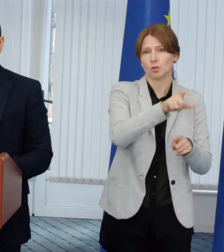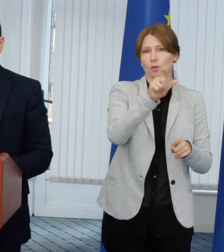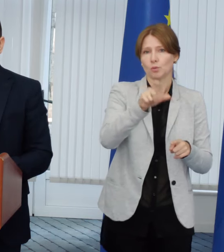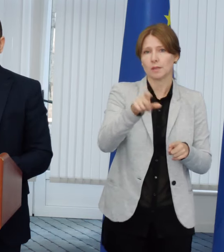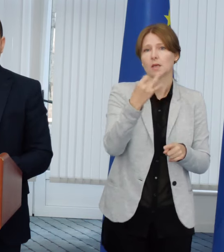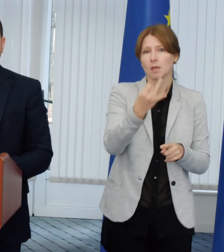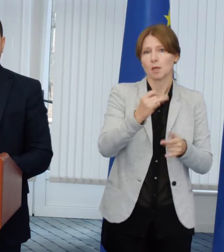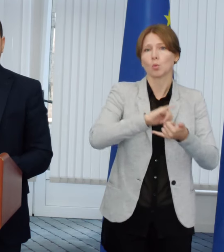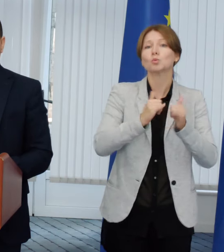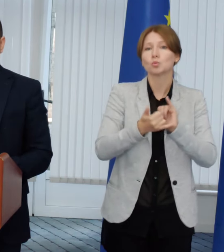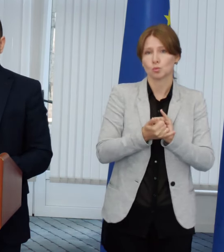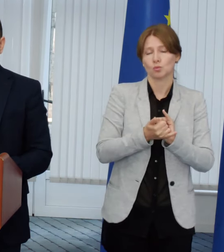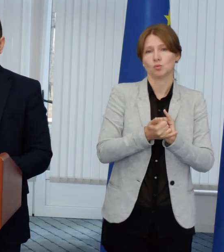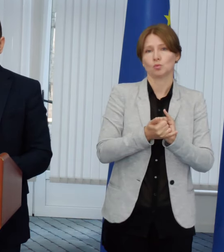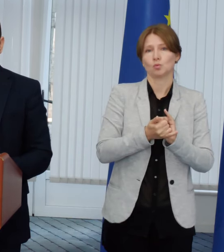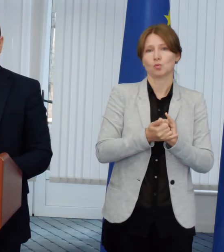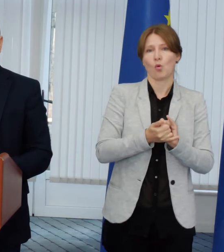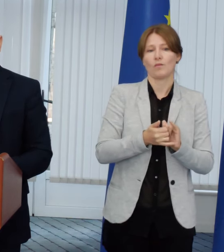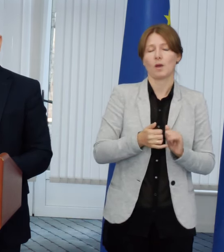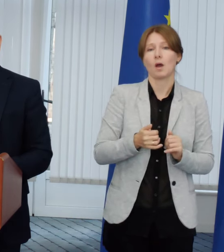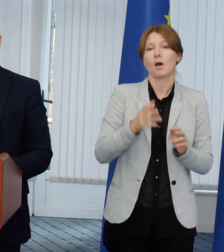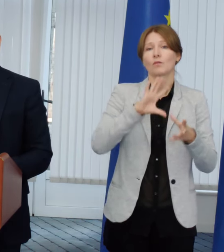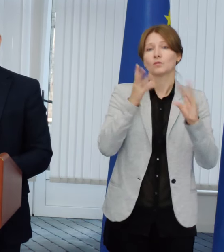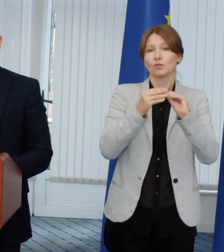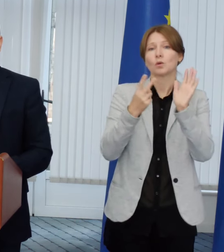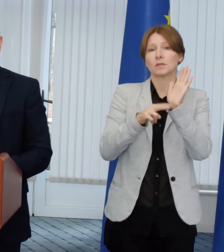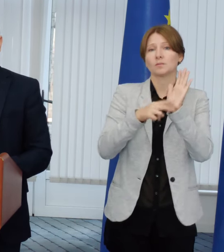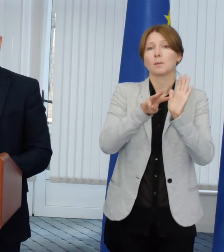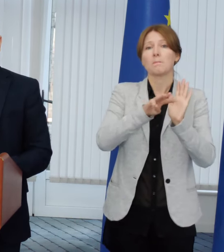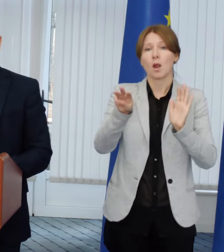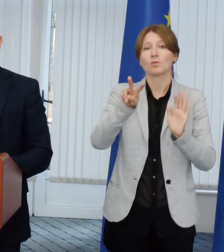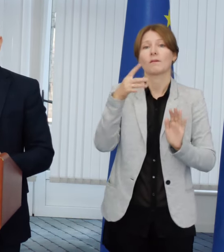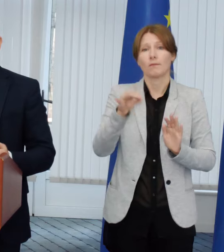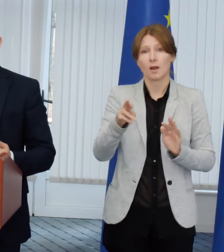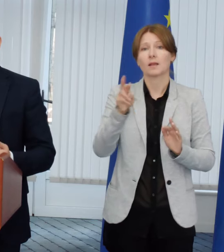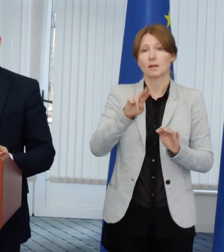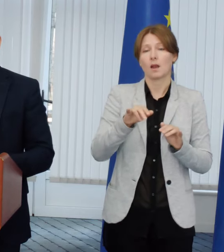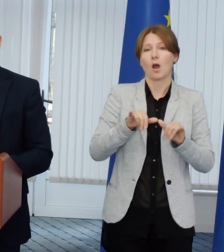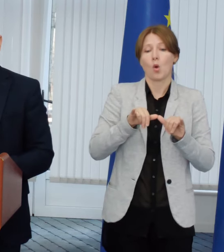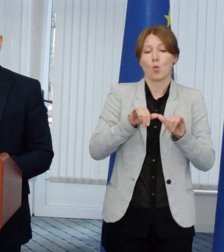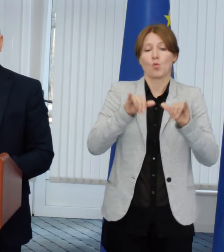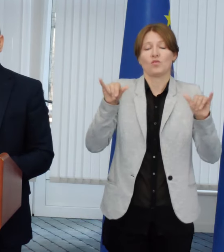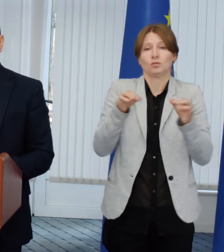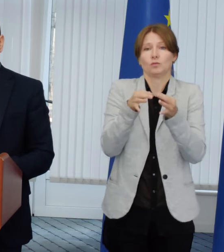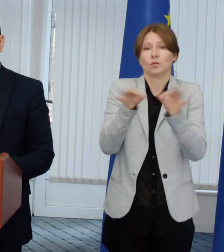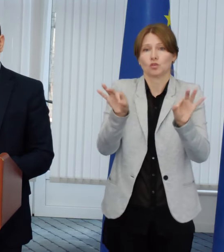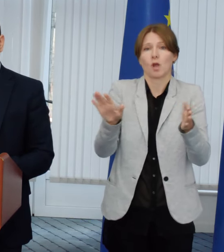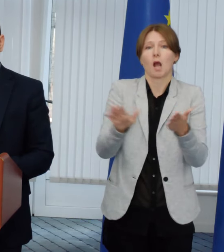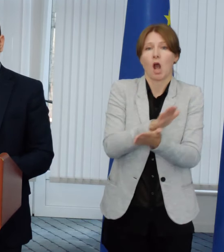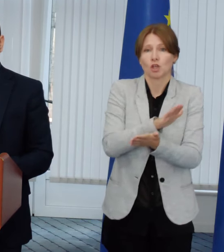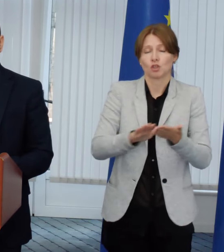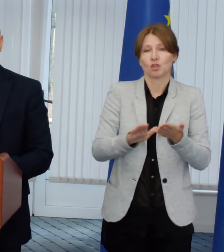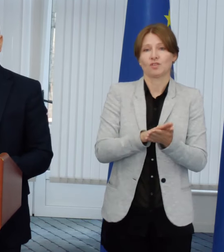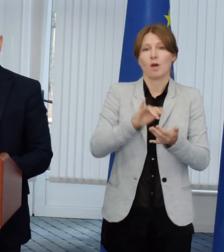Deci, în total, vorbim de un pachet de 70 de milioane de lei pentru a crește accesul și calitatea